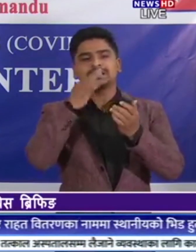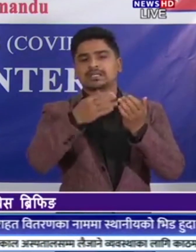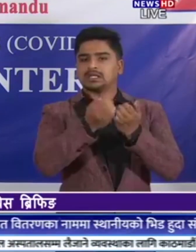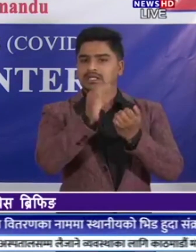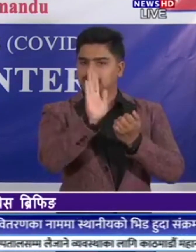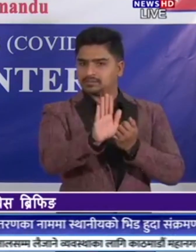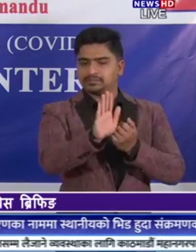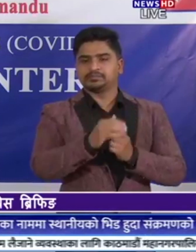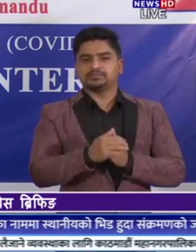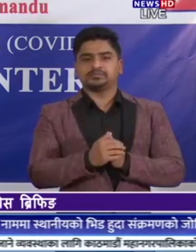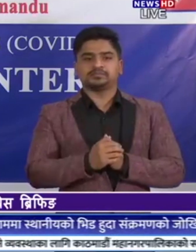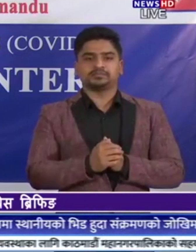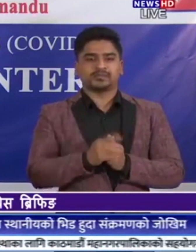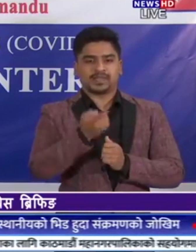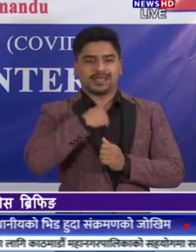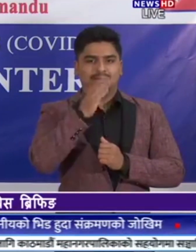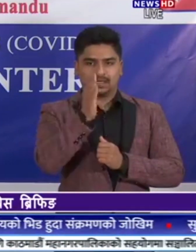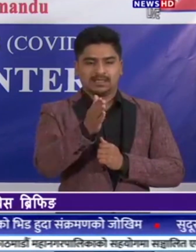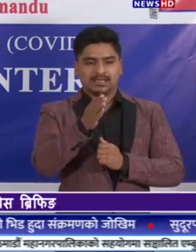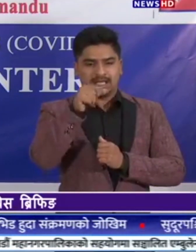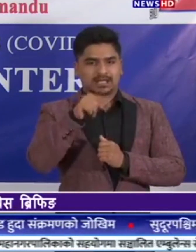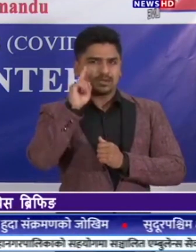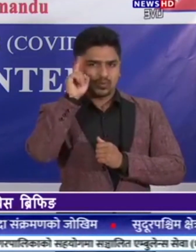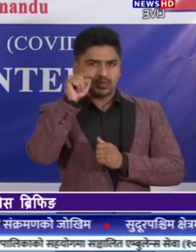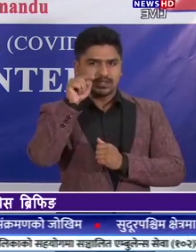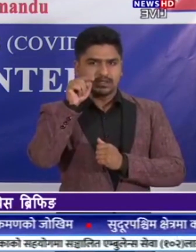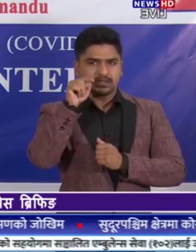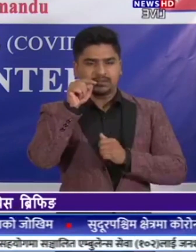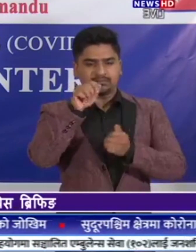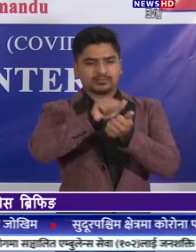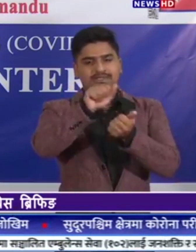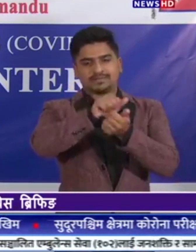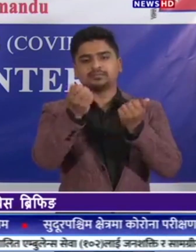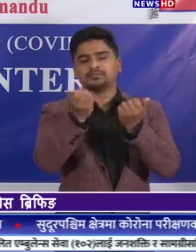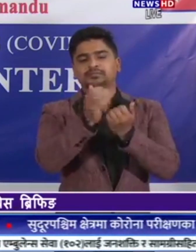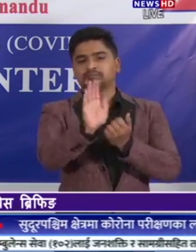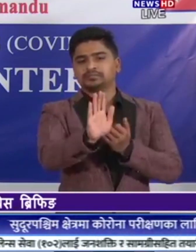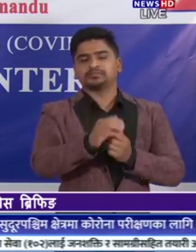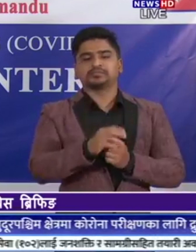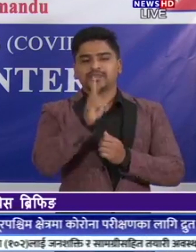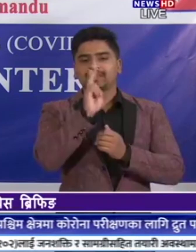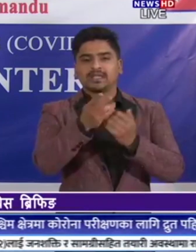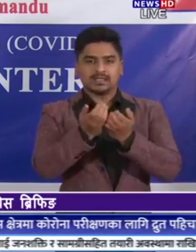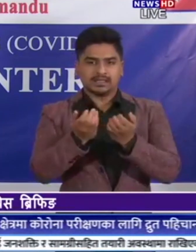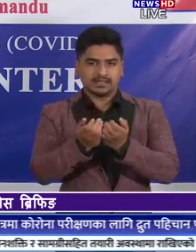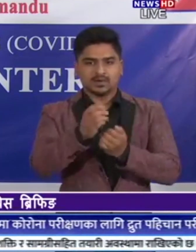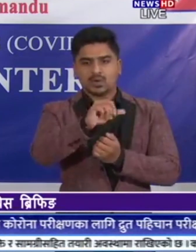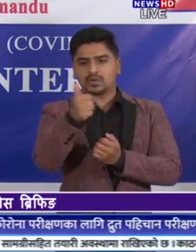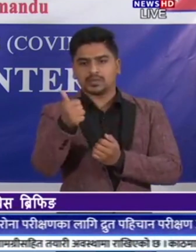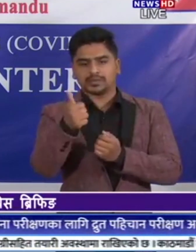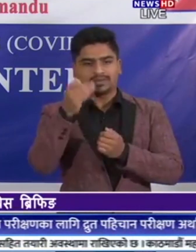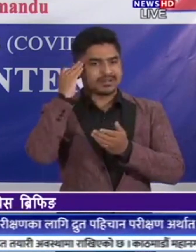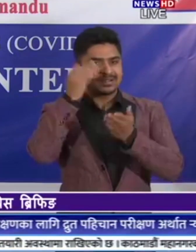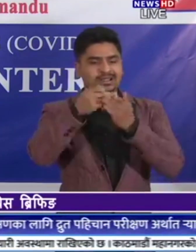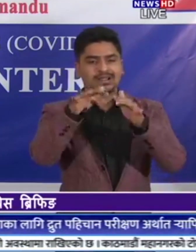मसुदा चाय तयार भायको छा, आमिले आज या भोली त्योचाहीं पबलिस्ट गरने ने छा, तेसे गरी औरको योटा